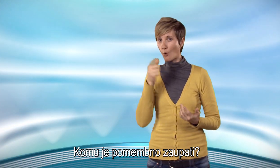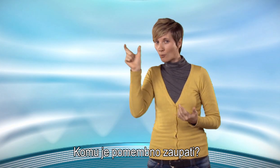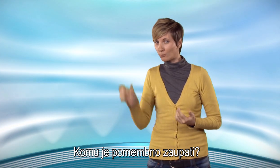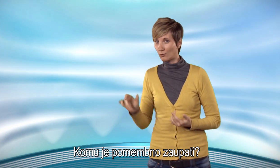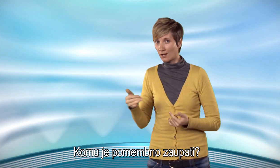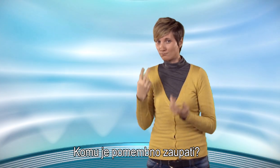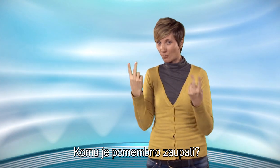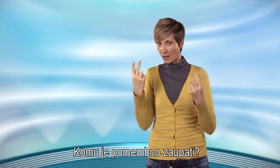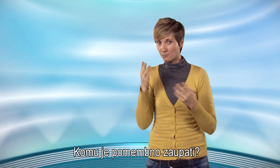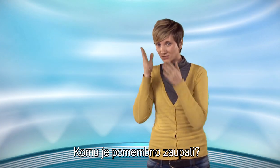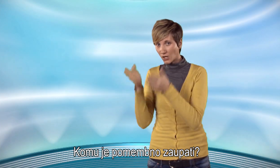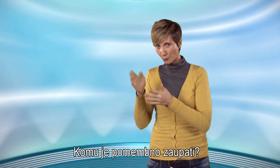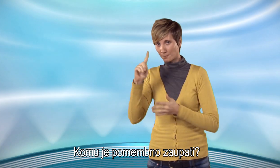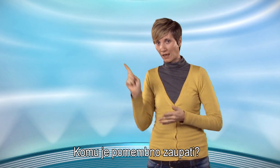Komu je pomembno zaupati?